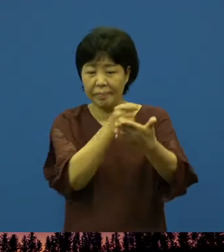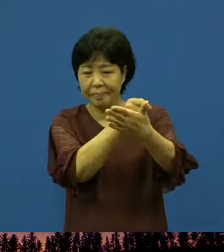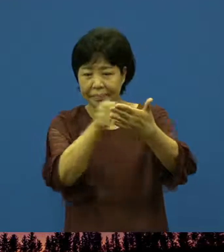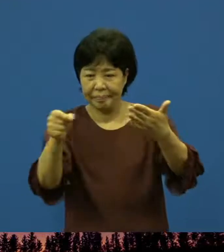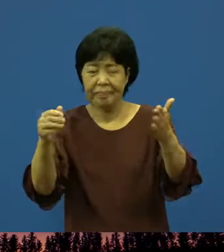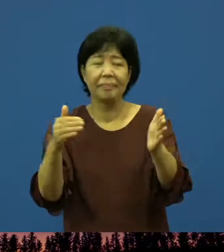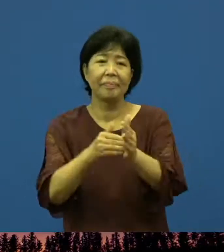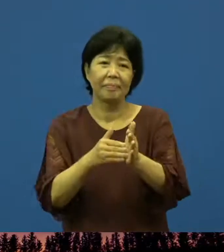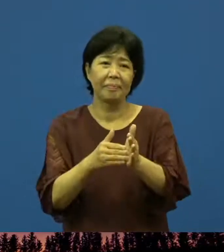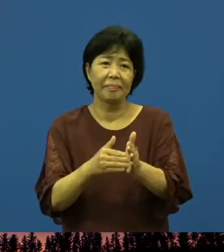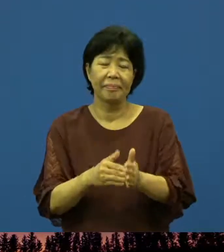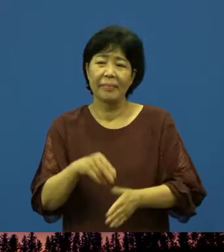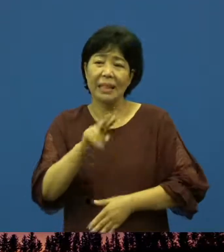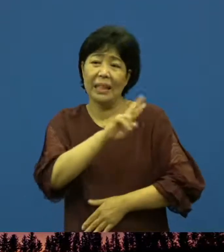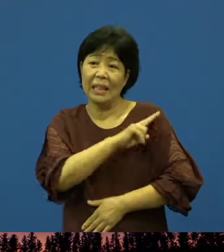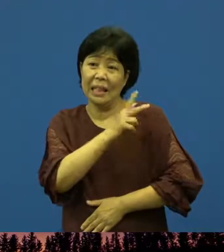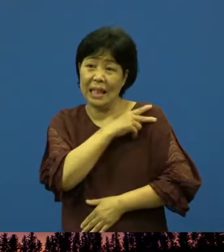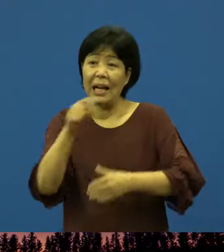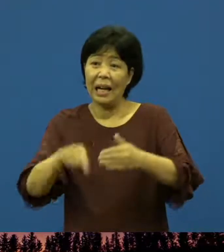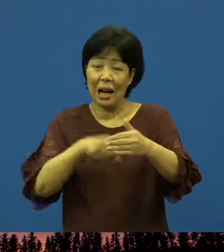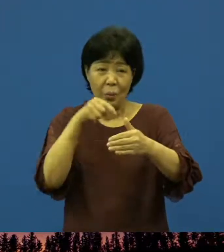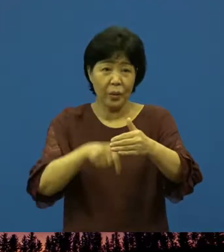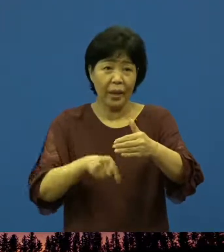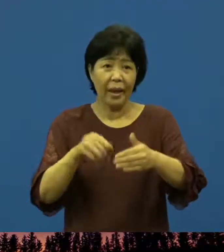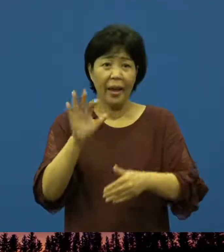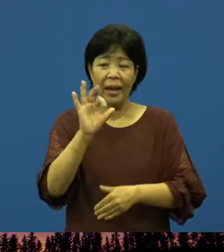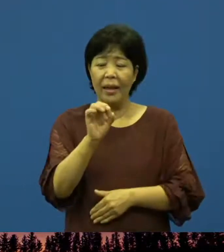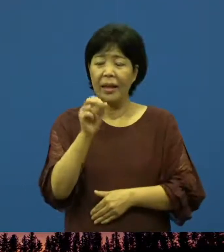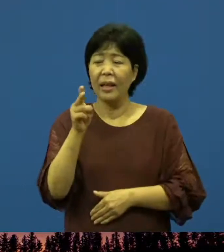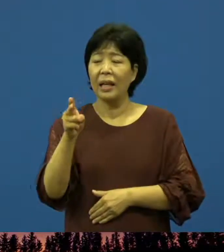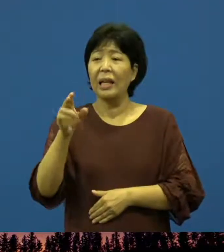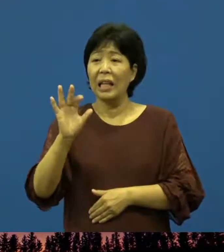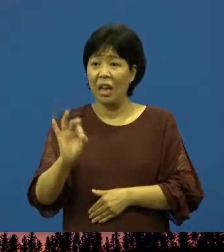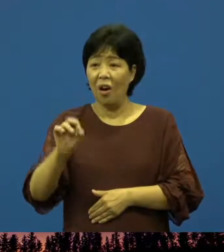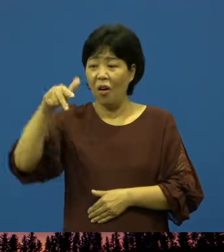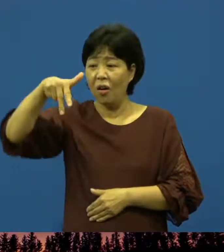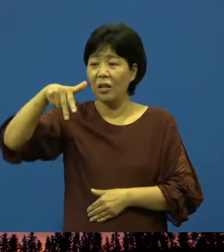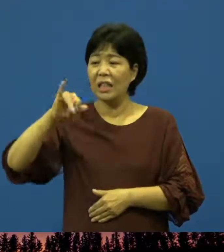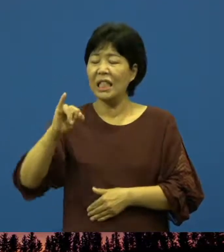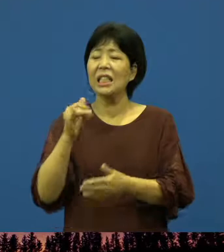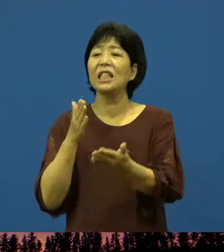있었는데 영지주의자입니다. 여러분들이 많이 들어보셨는데 이 영지주의는